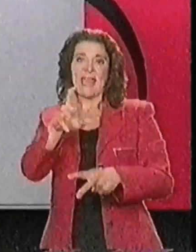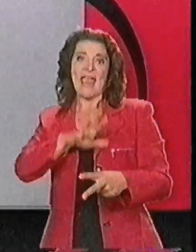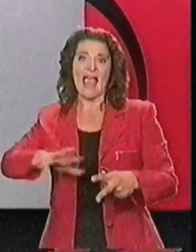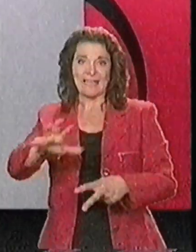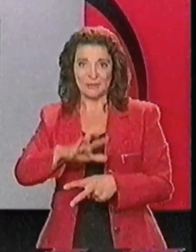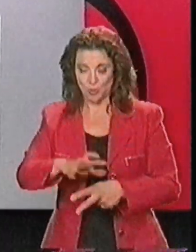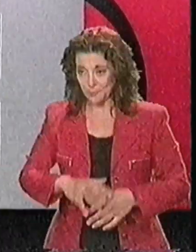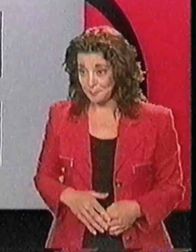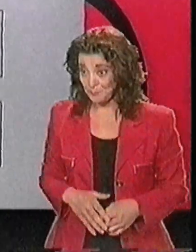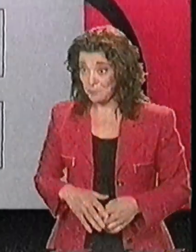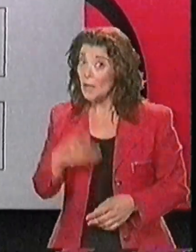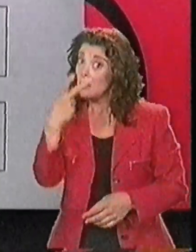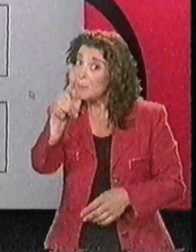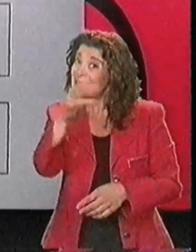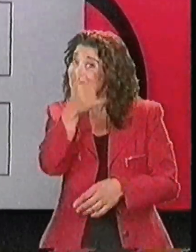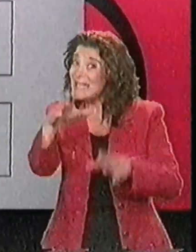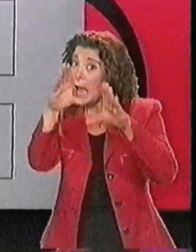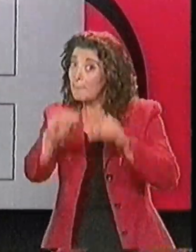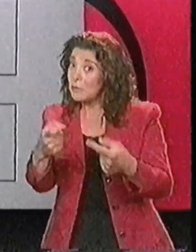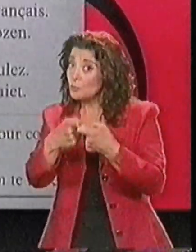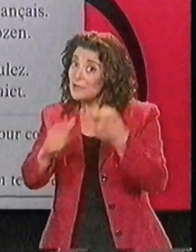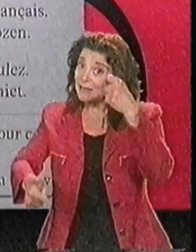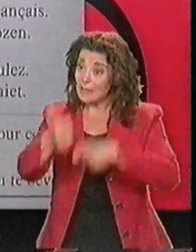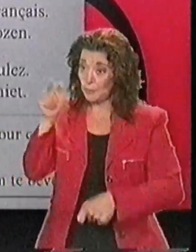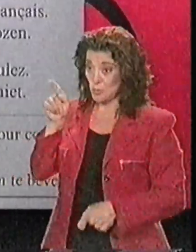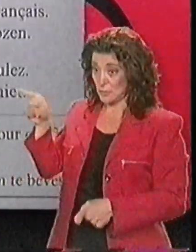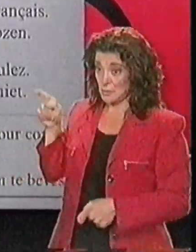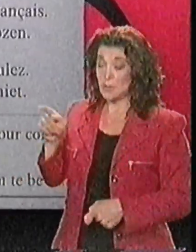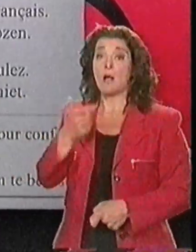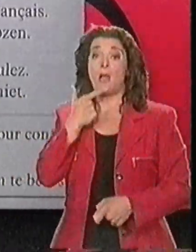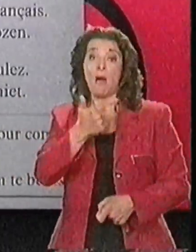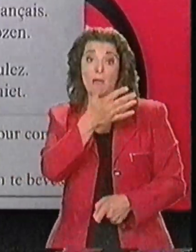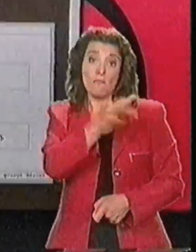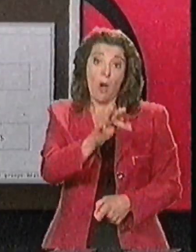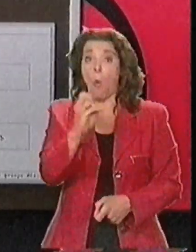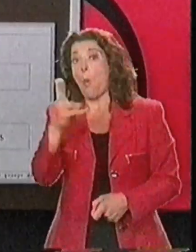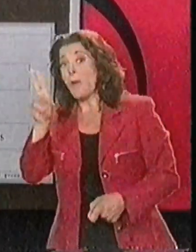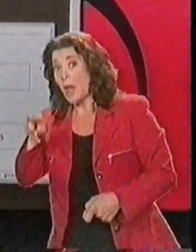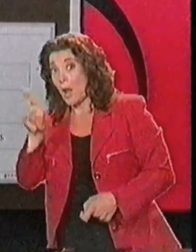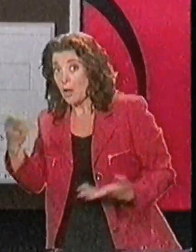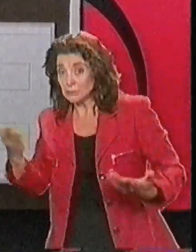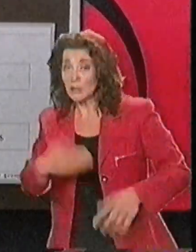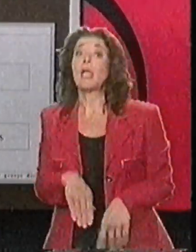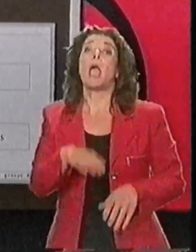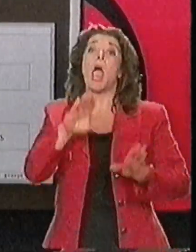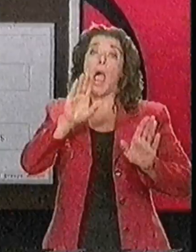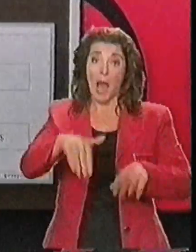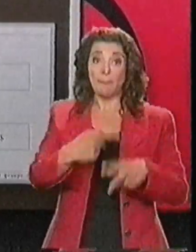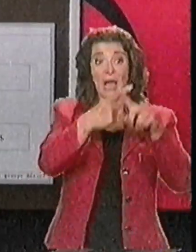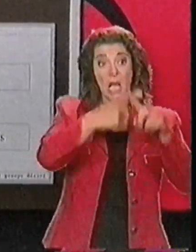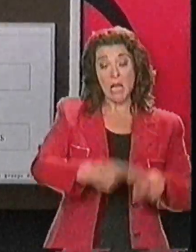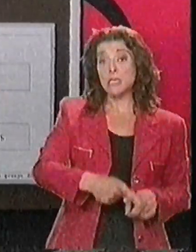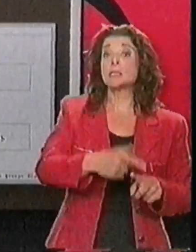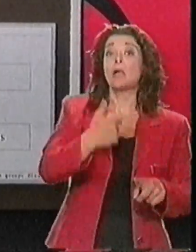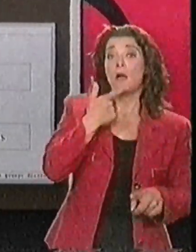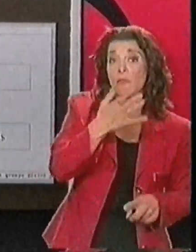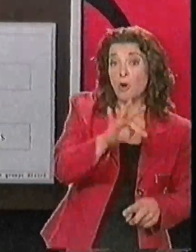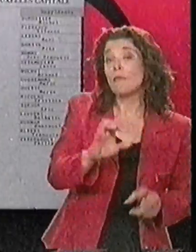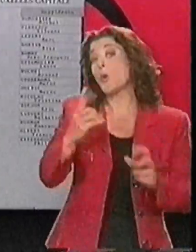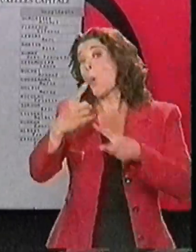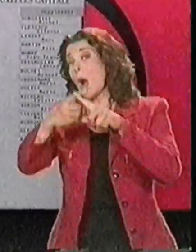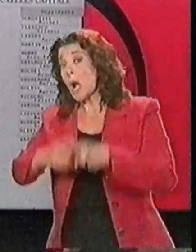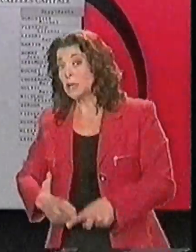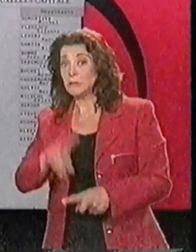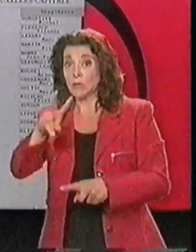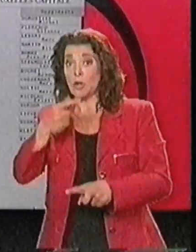pour les Bruxellois, ils devront d'abord choisir une langue, puis les listes francophones ou néerlandophones avant d'en arriver au